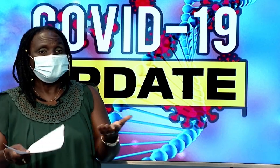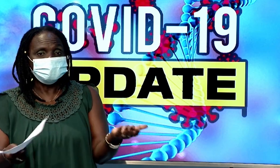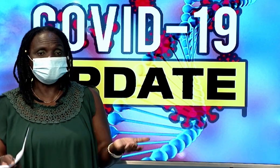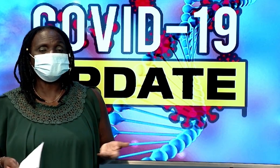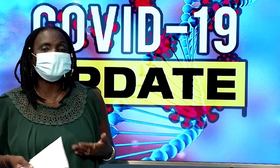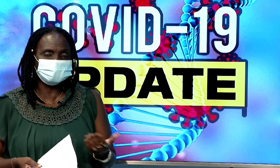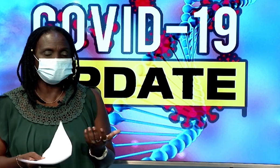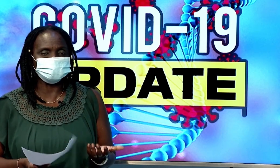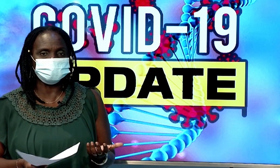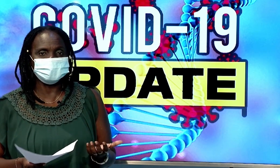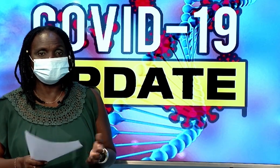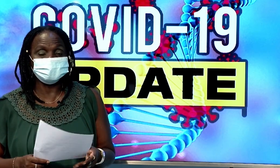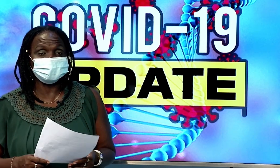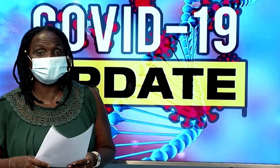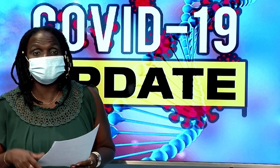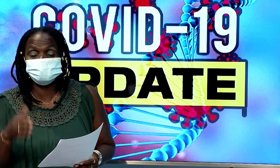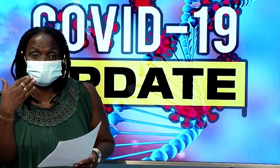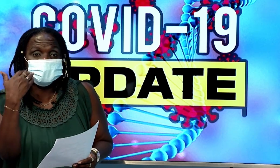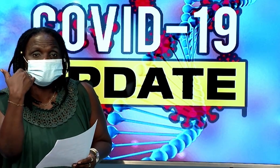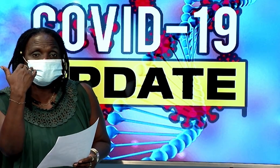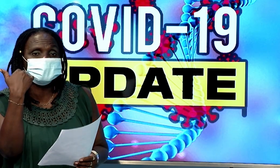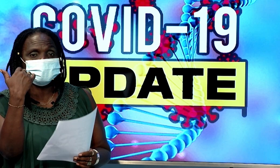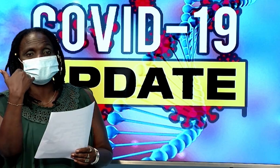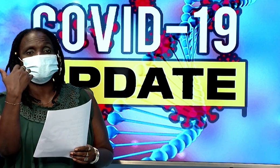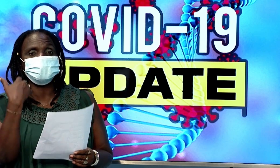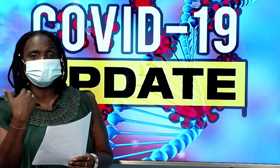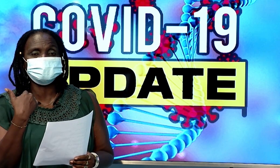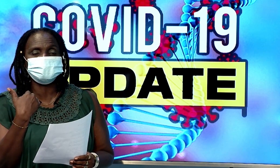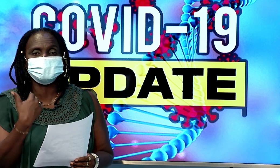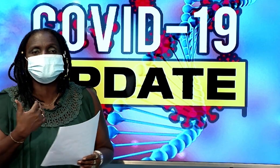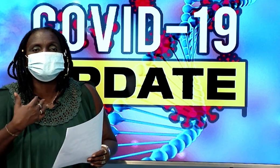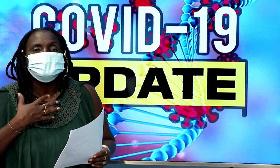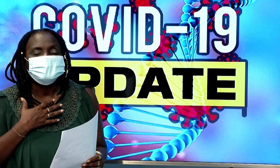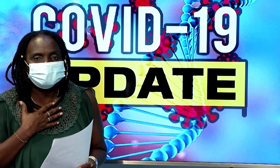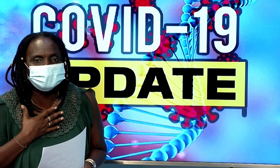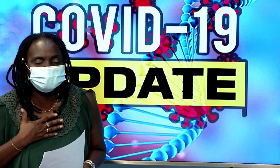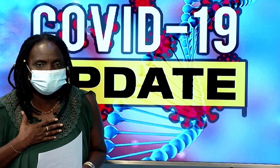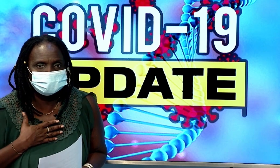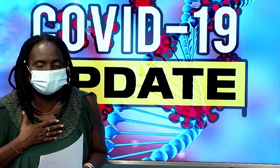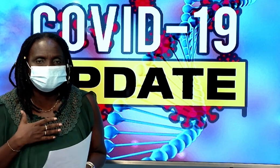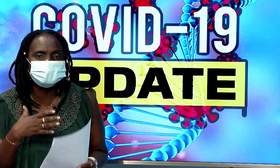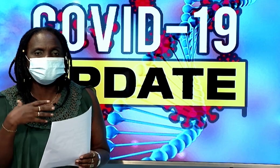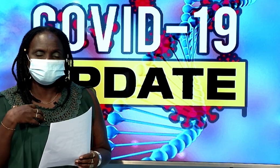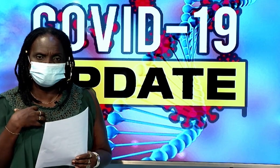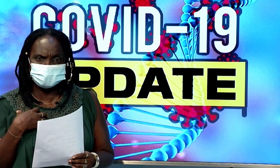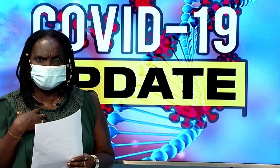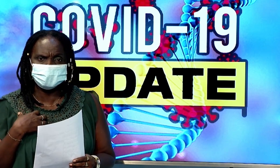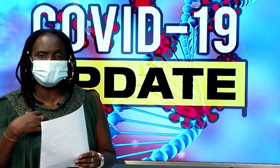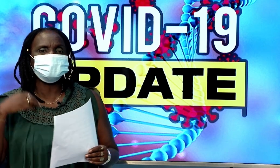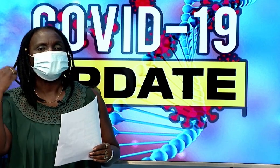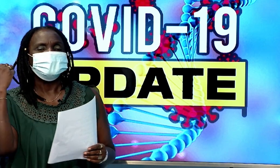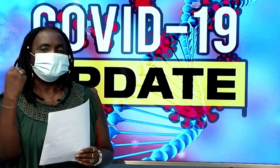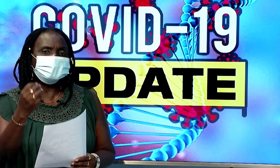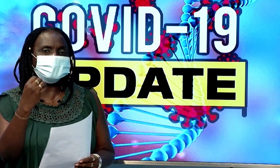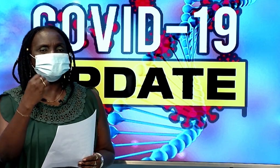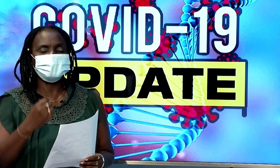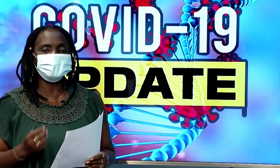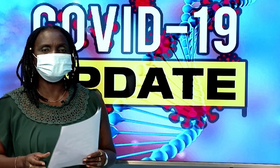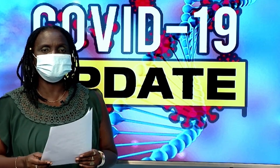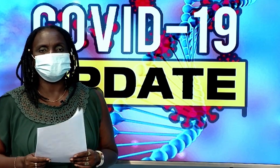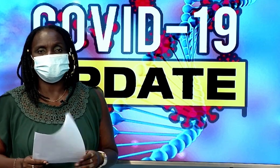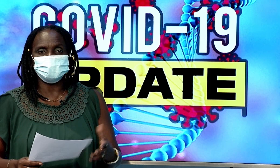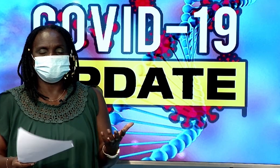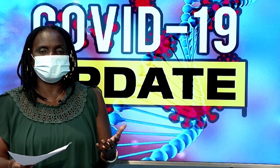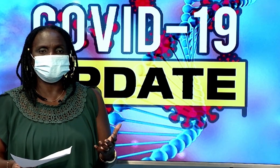wordt. Dus laten we ons houden aan de maatregelen. Het is ook moeilijk voor mij om met een mondkap te praten, maar ik doe het. Ik zeg eens voor 2 weken, laat